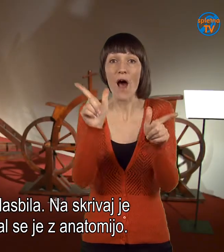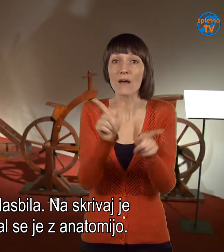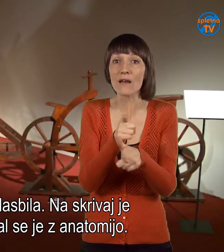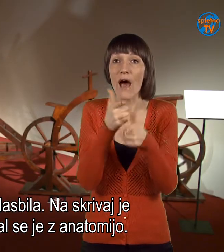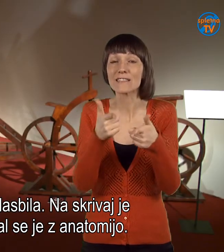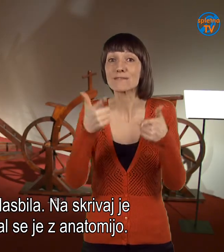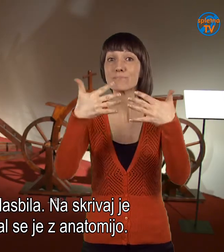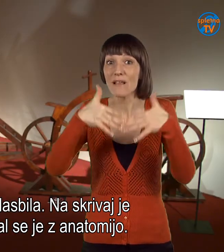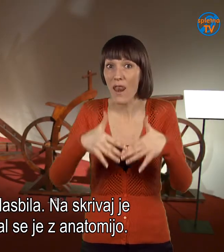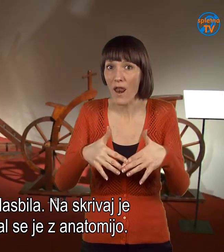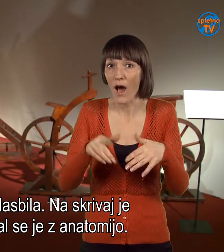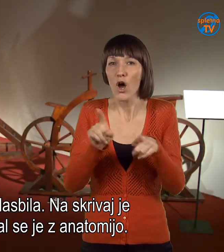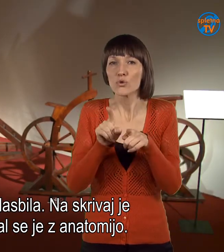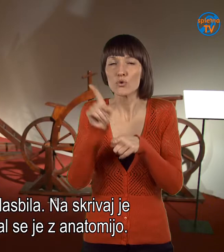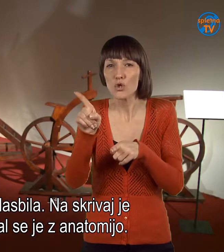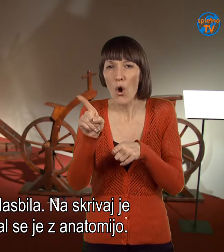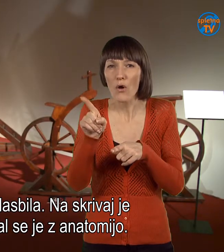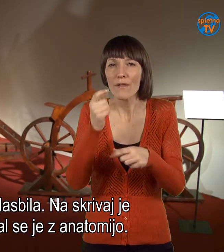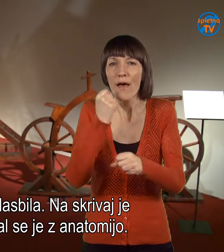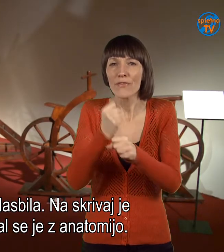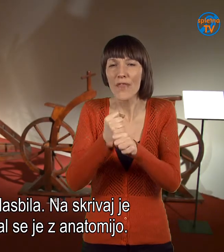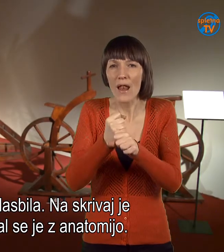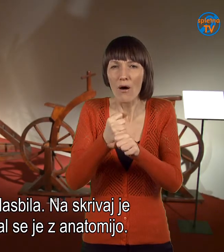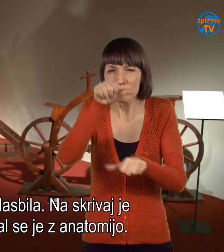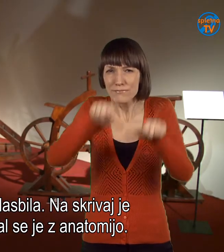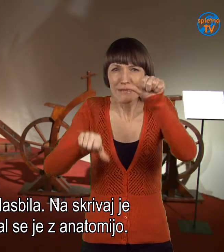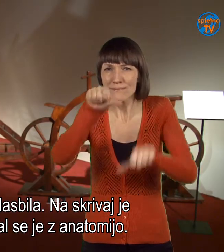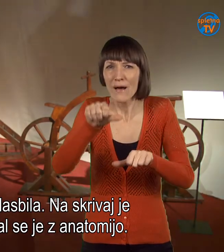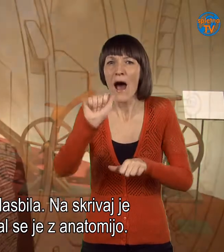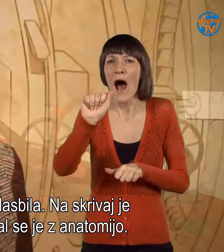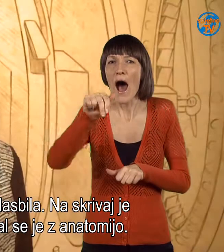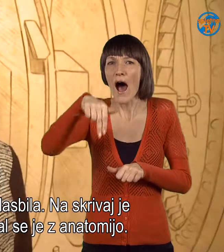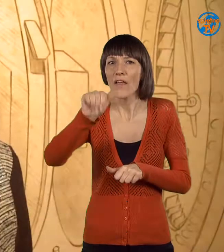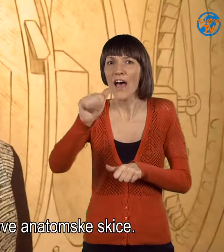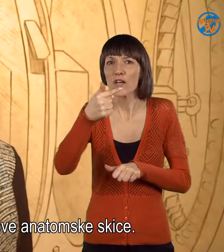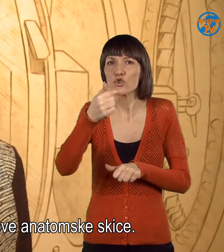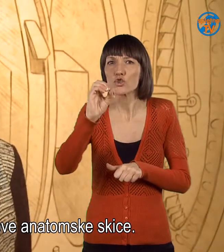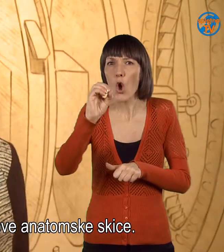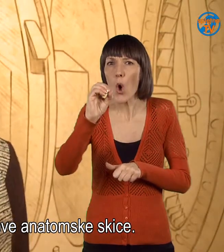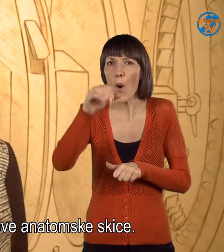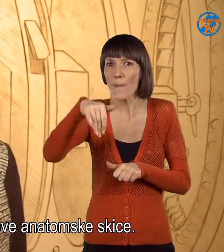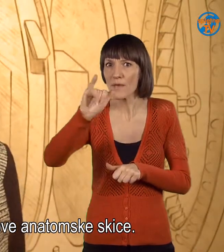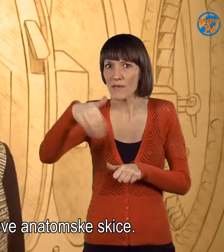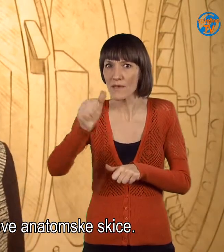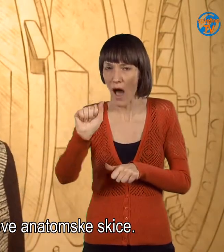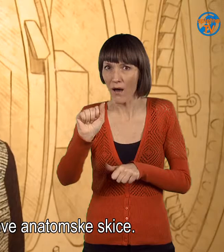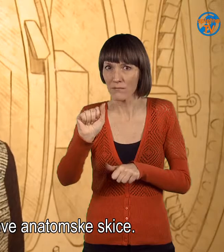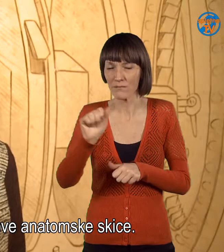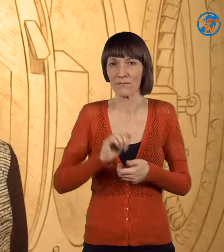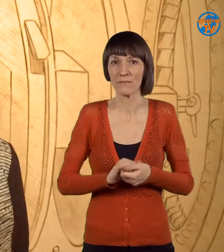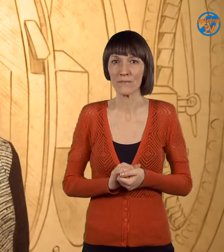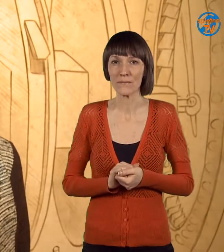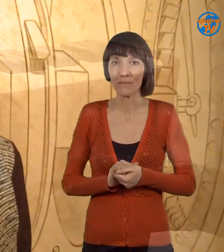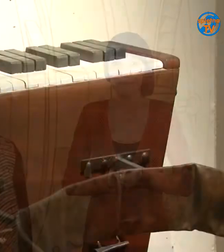glasbila, na skrivaj je seciral, to se pravi, ukvarjal se je z anatomijo, znane so njegove anatomske skice.